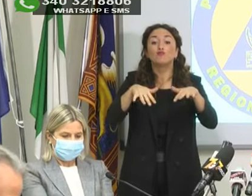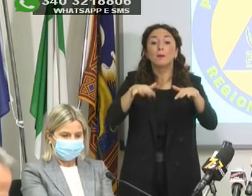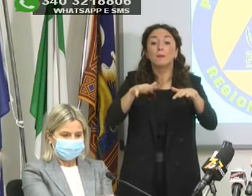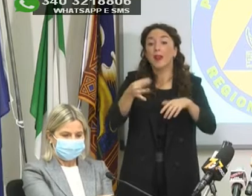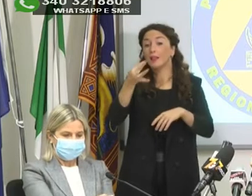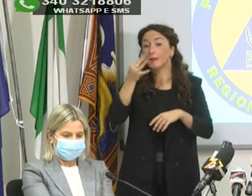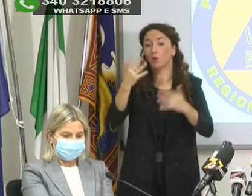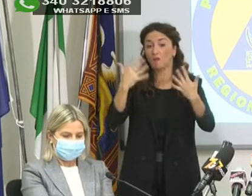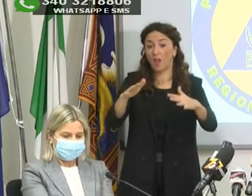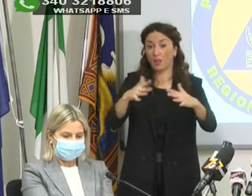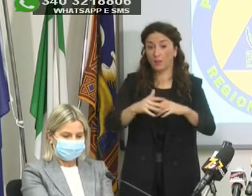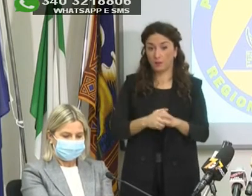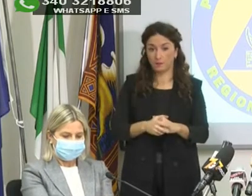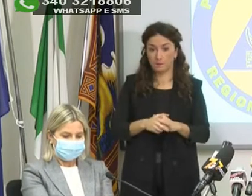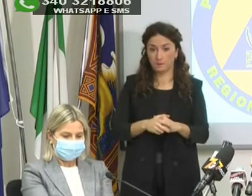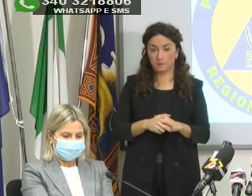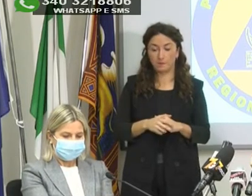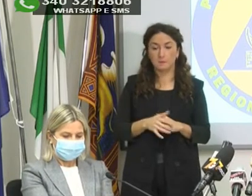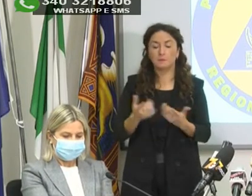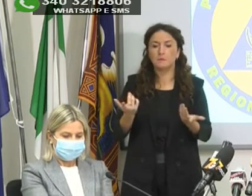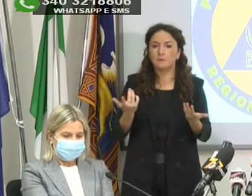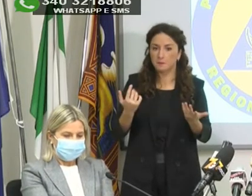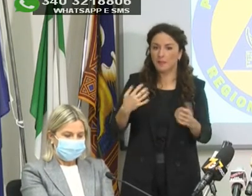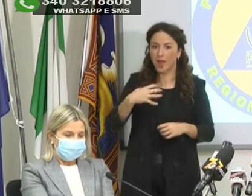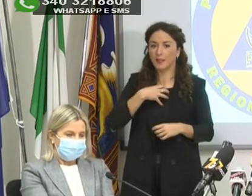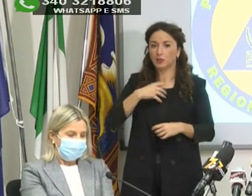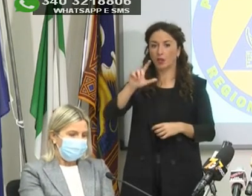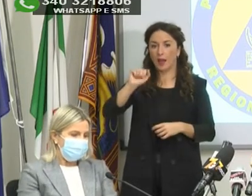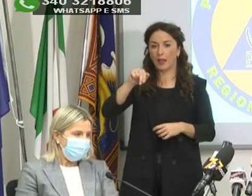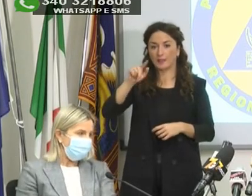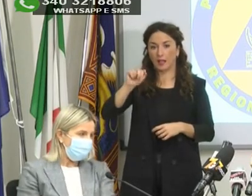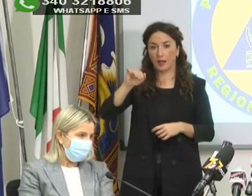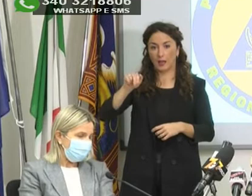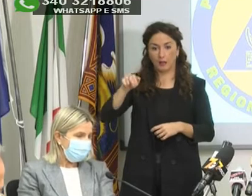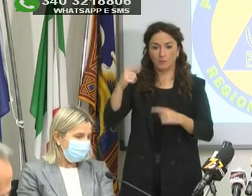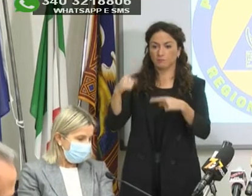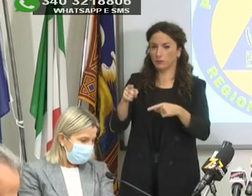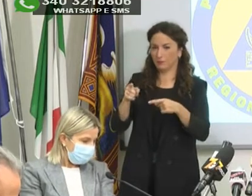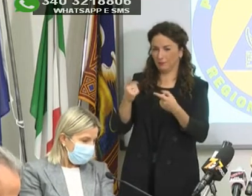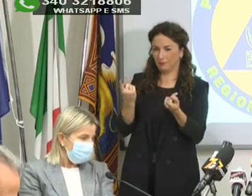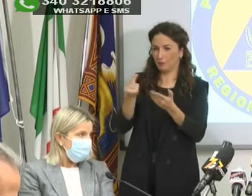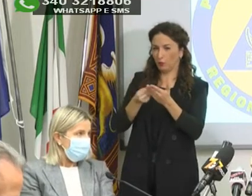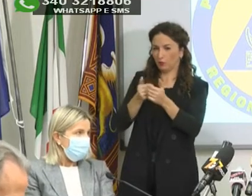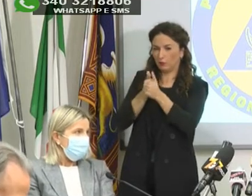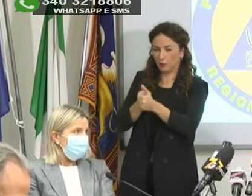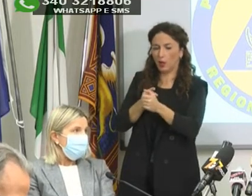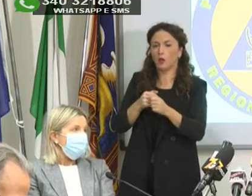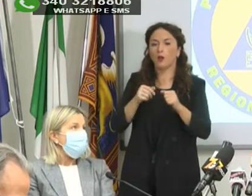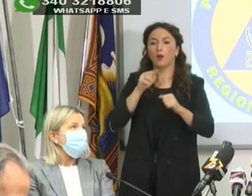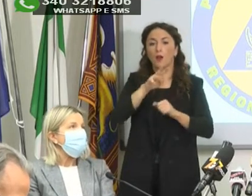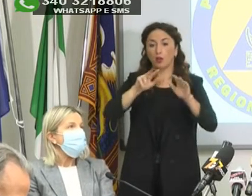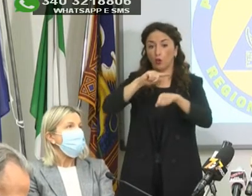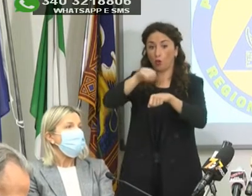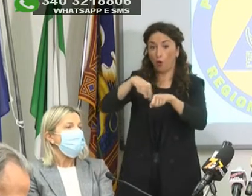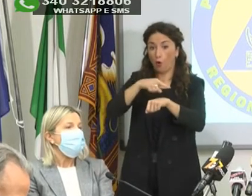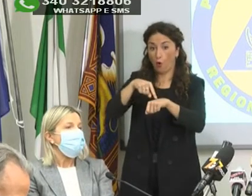fatti. Noi siamo assolutamente, l'assessore Lanzarin seguirà questa vicenda, 48 ore,